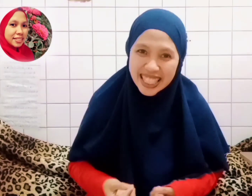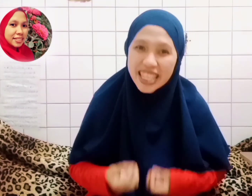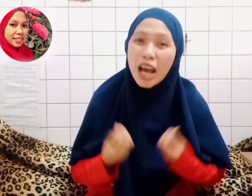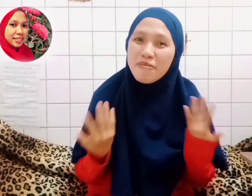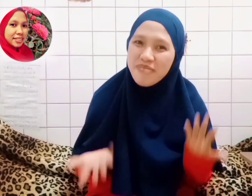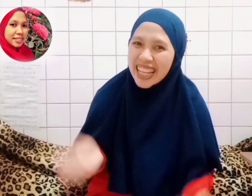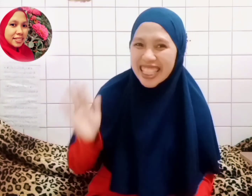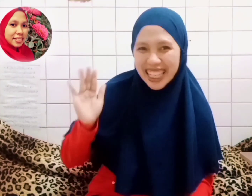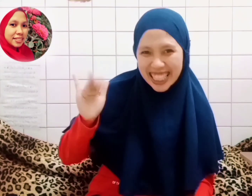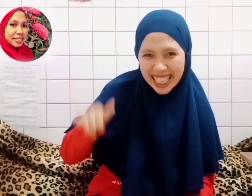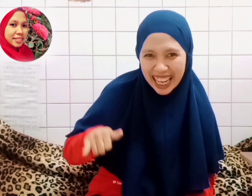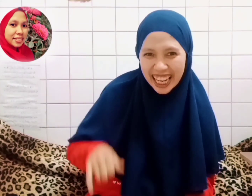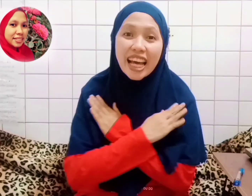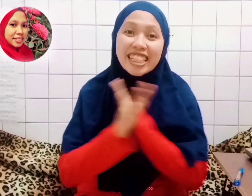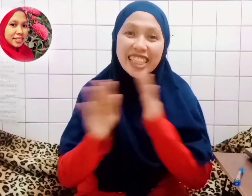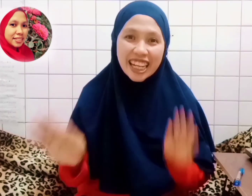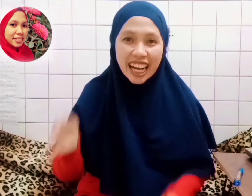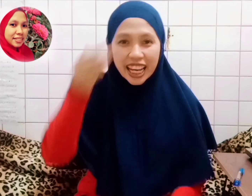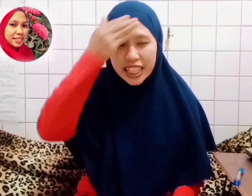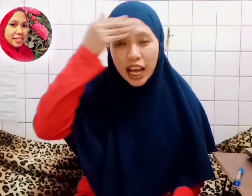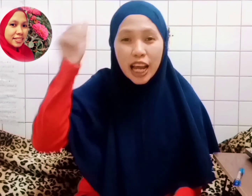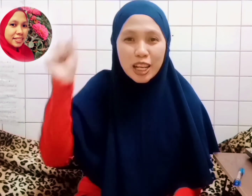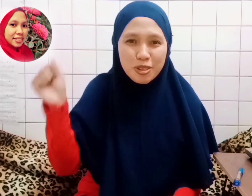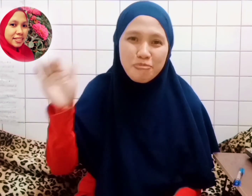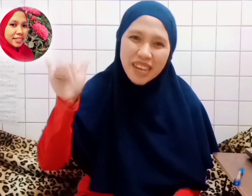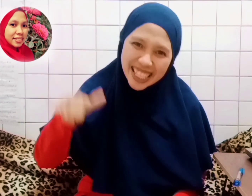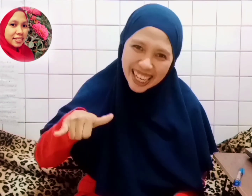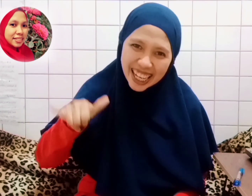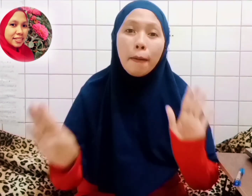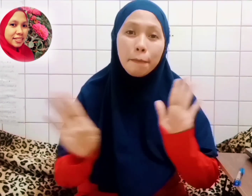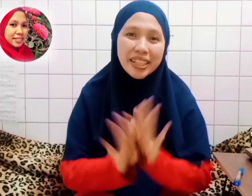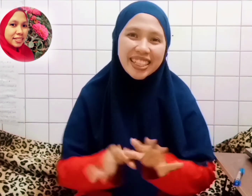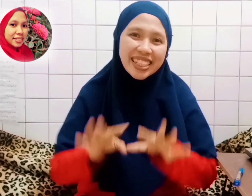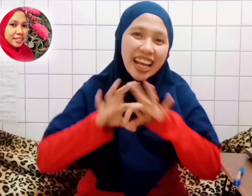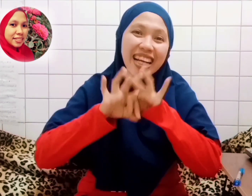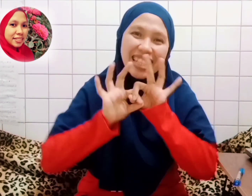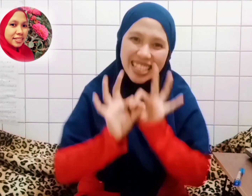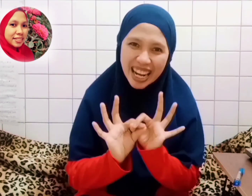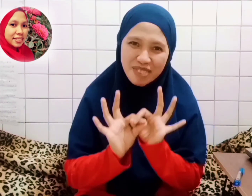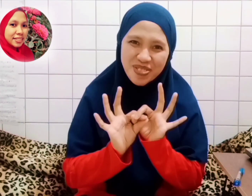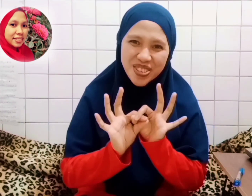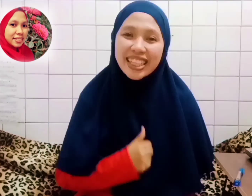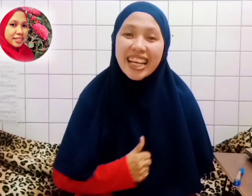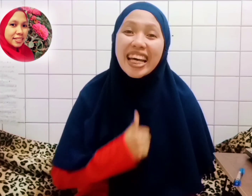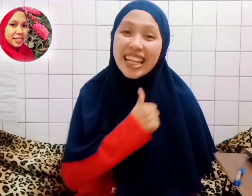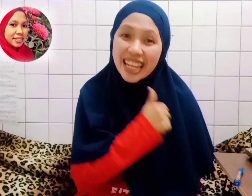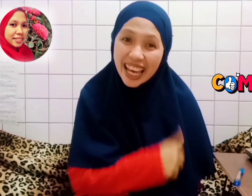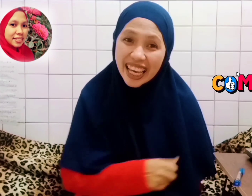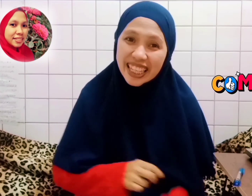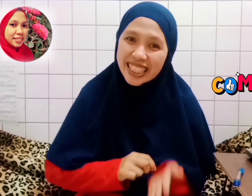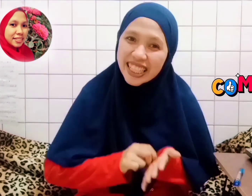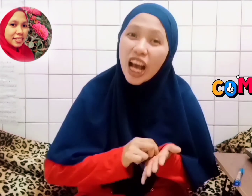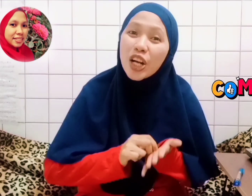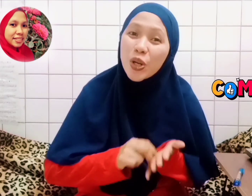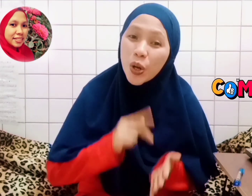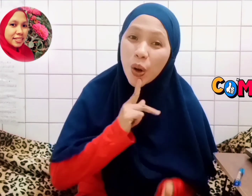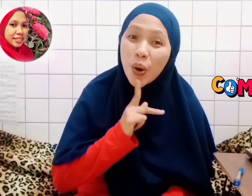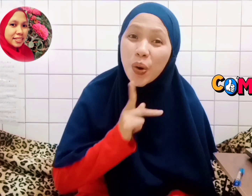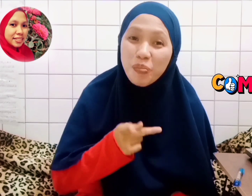Terima kasih banyak ya. Jangan lupa ya bergabung,